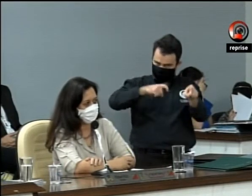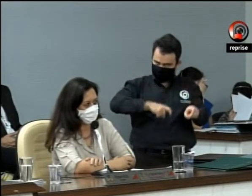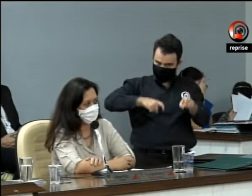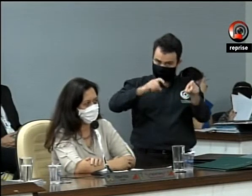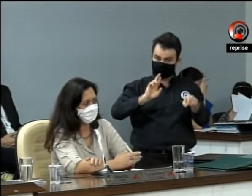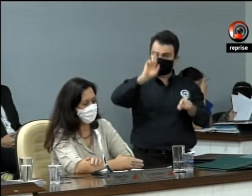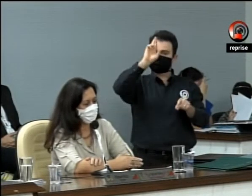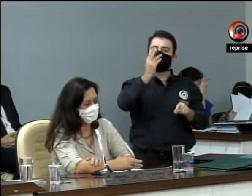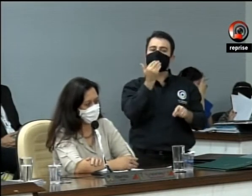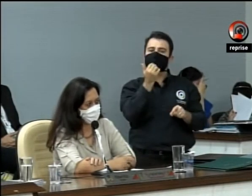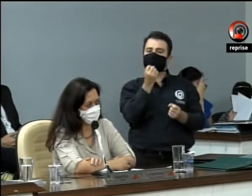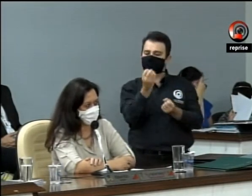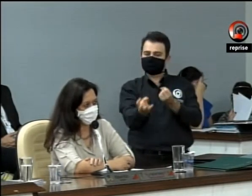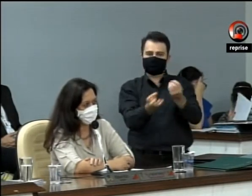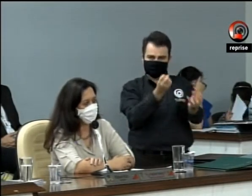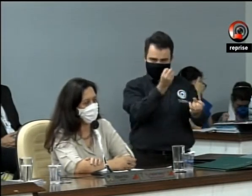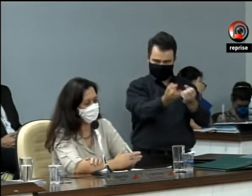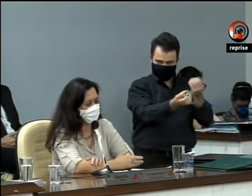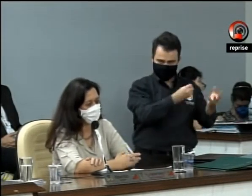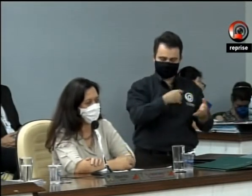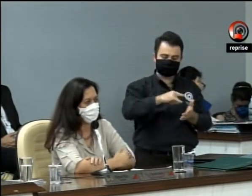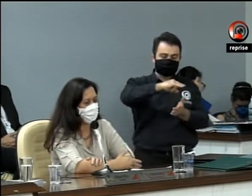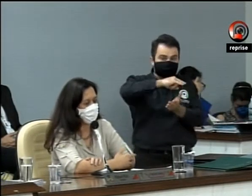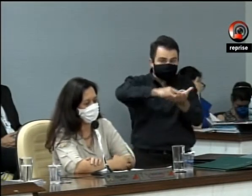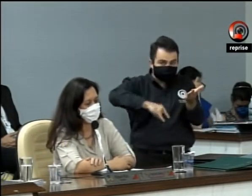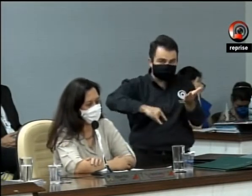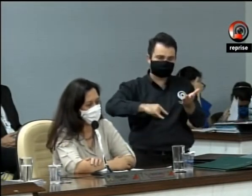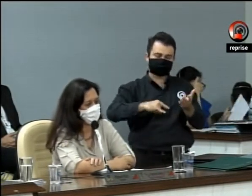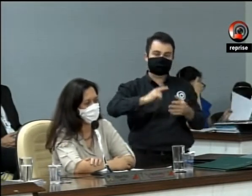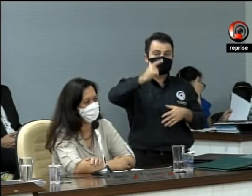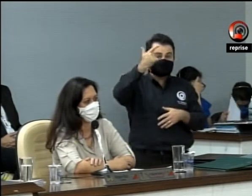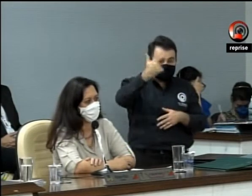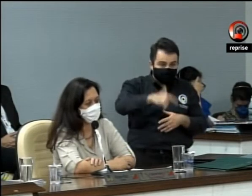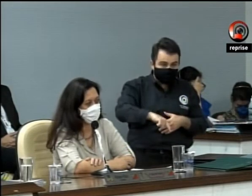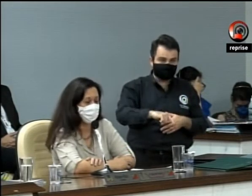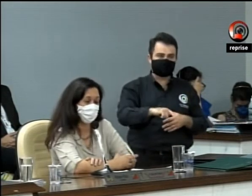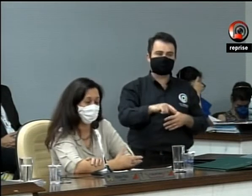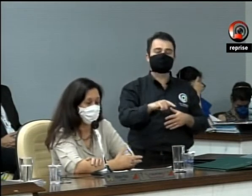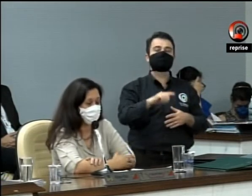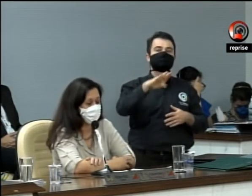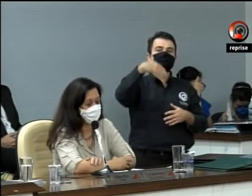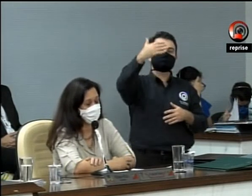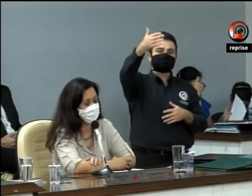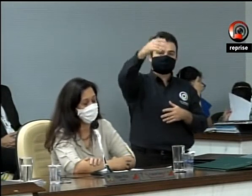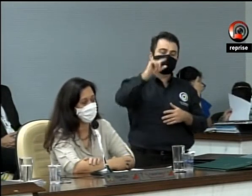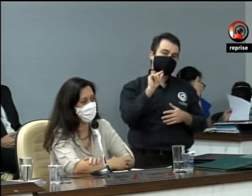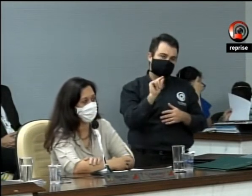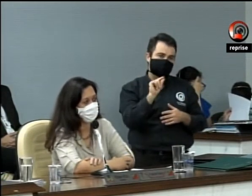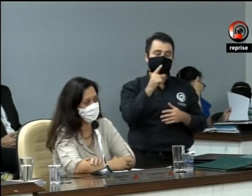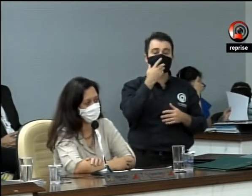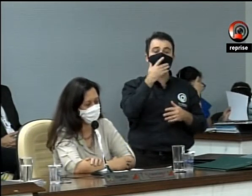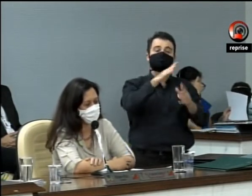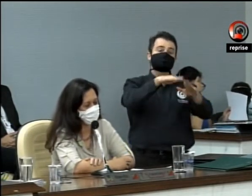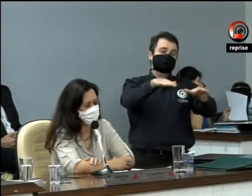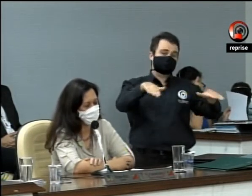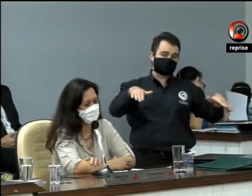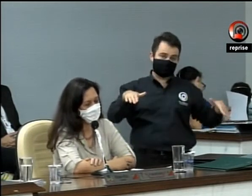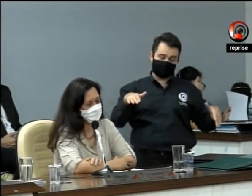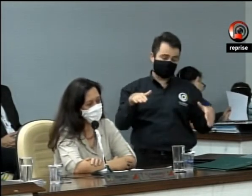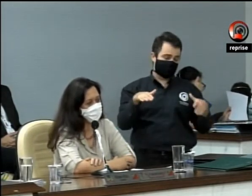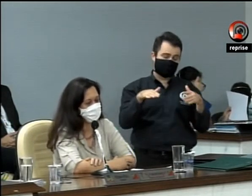merenda. O contrato finda agora, então ele foi realocado até o início do próximo contrato. Como o infantil não está tendo preparação de alimentos,